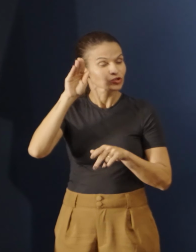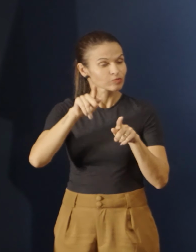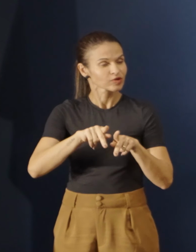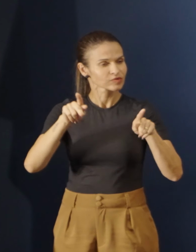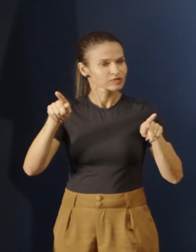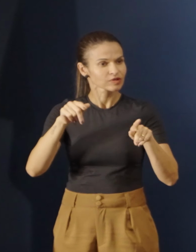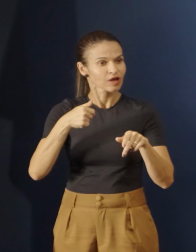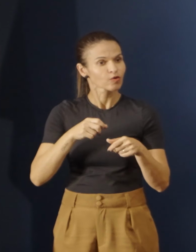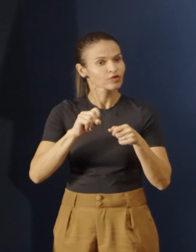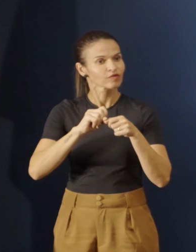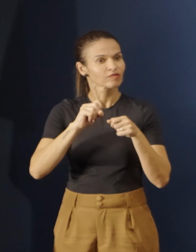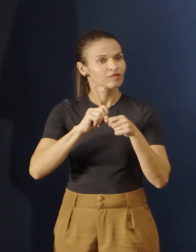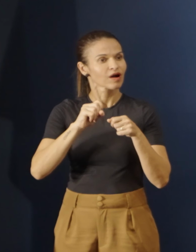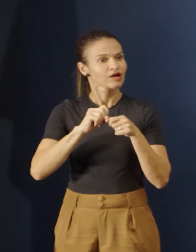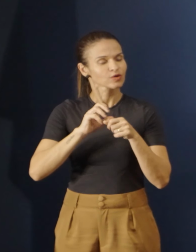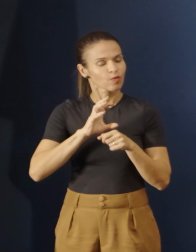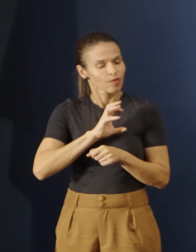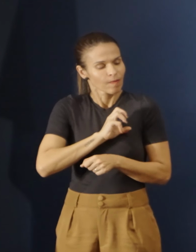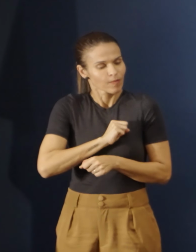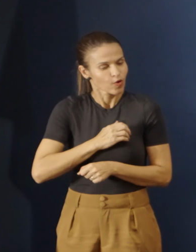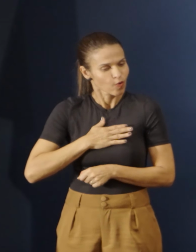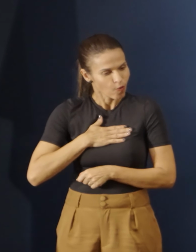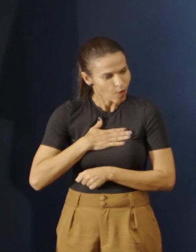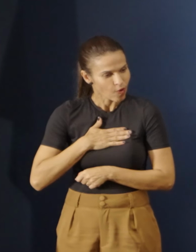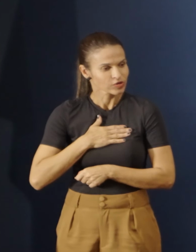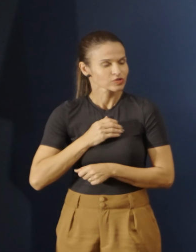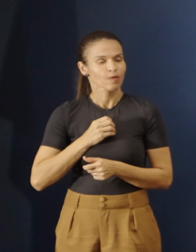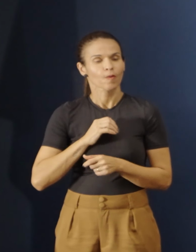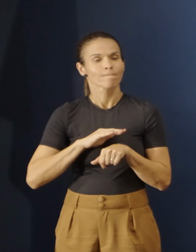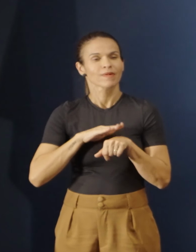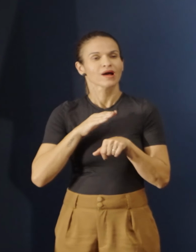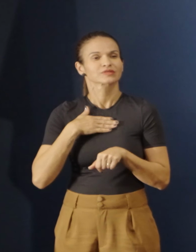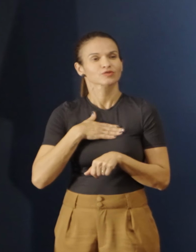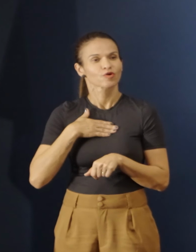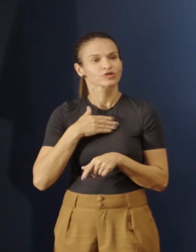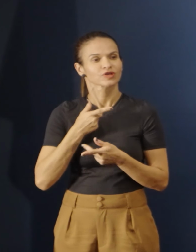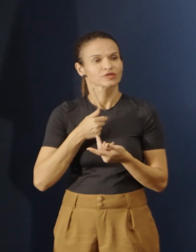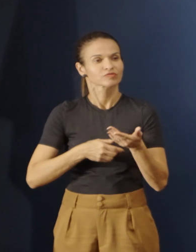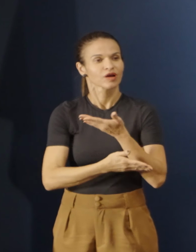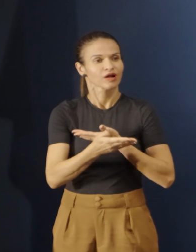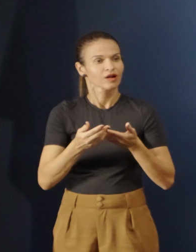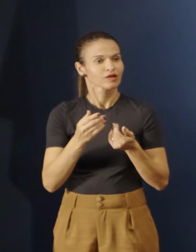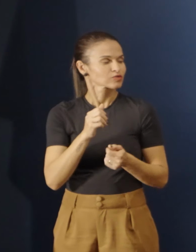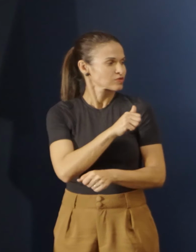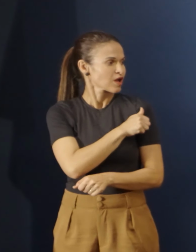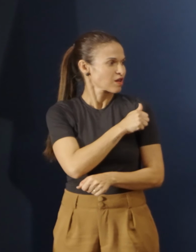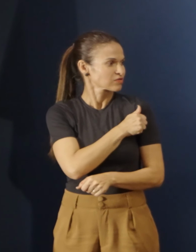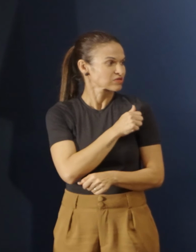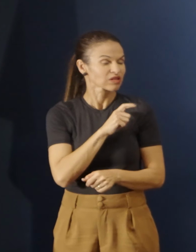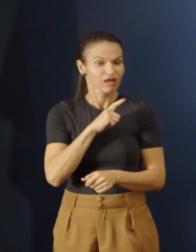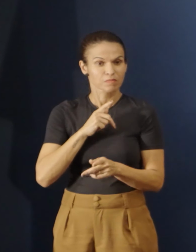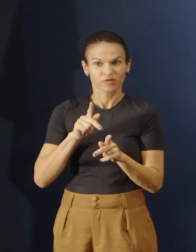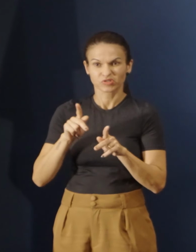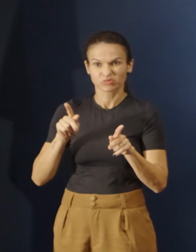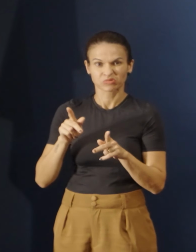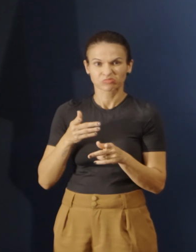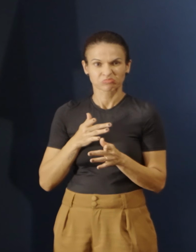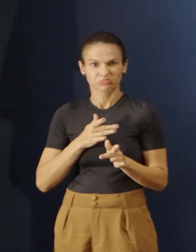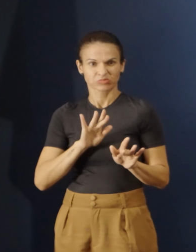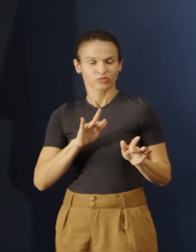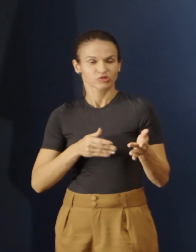algo realmente que eu faço com muito amor, gosto. Das coisas que eu mais gosto na vida é lidar com aluno, né? Tem professor que não gosta de lidar com aluno, eu adoro lidar com aluno,